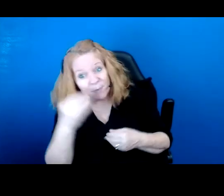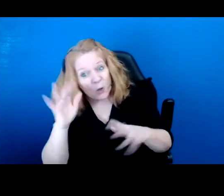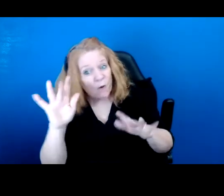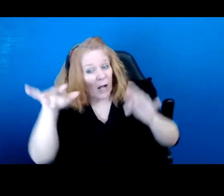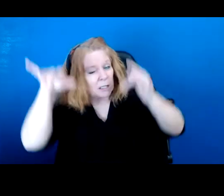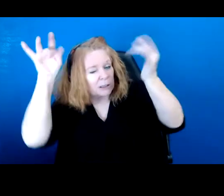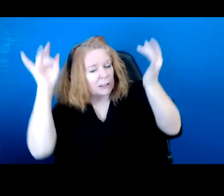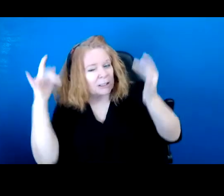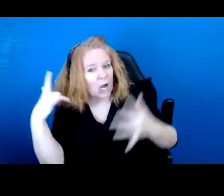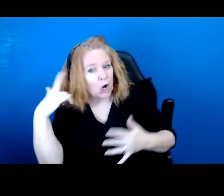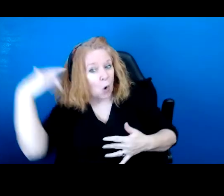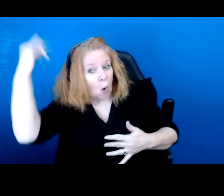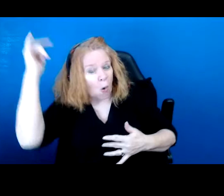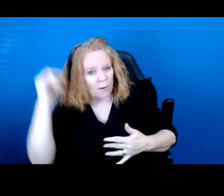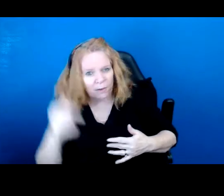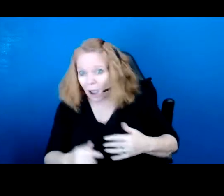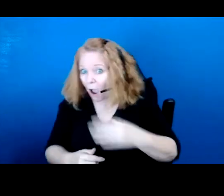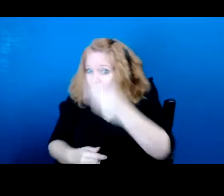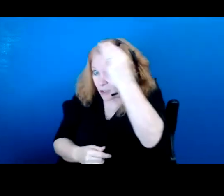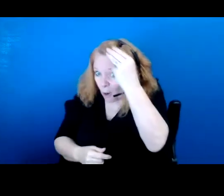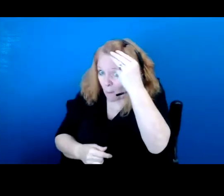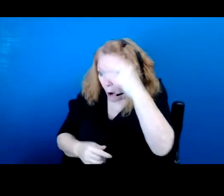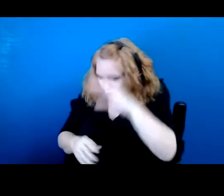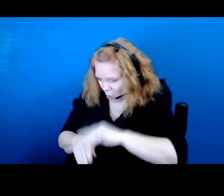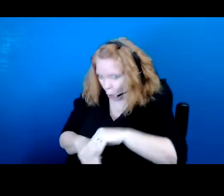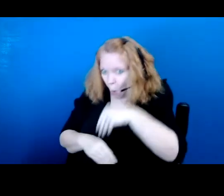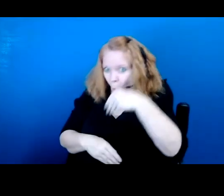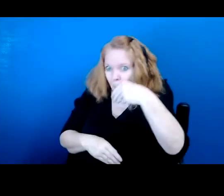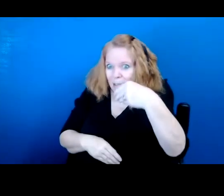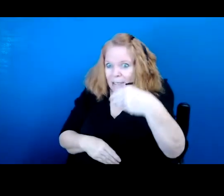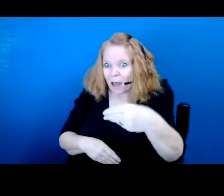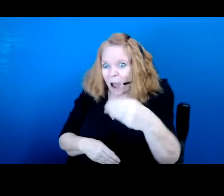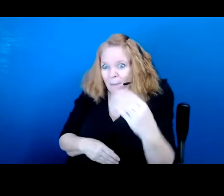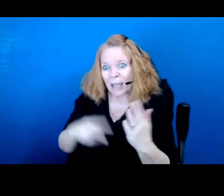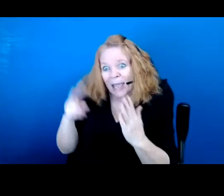está llena de brillo y color oro